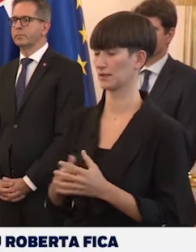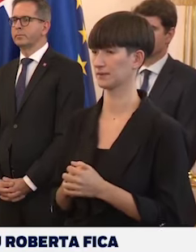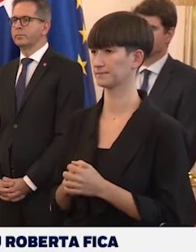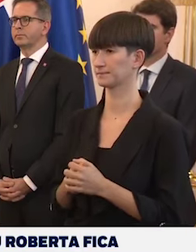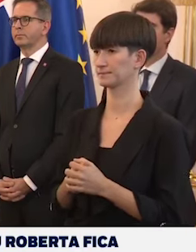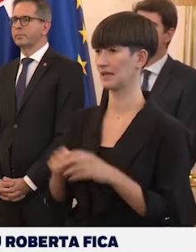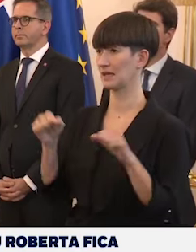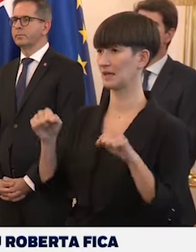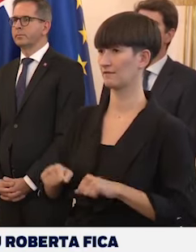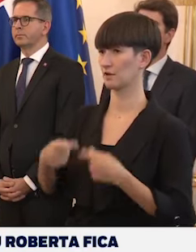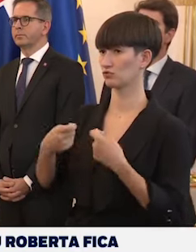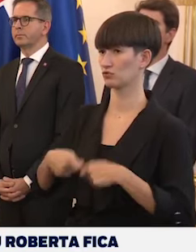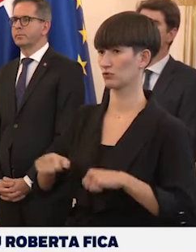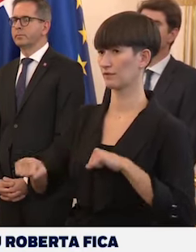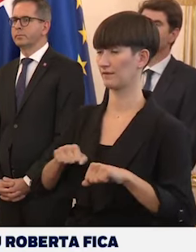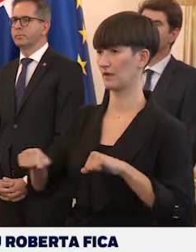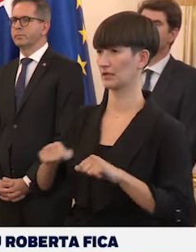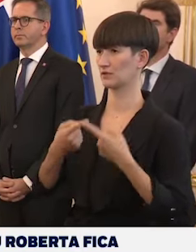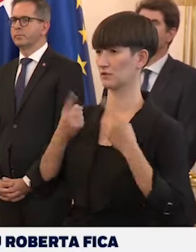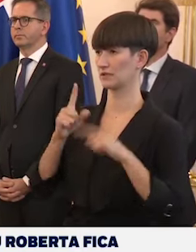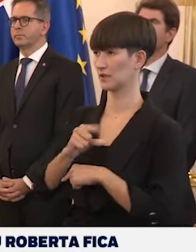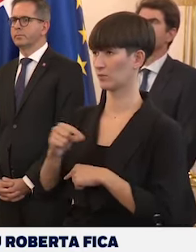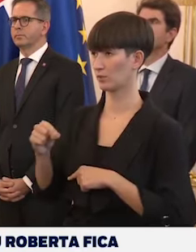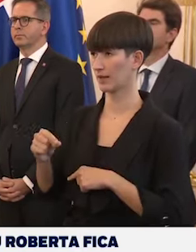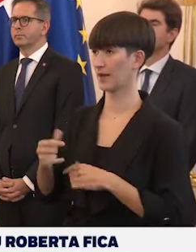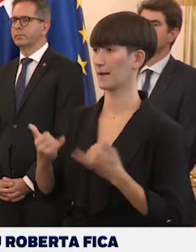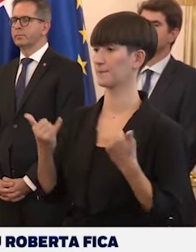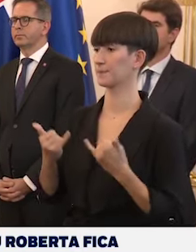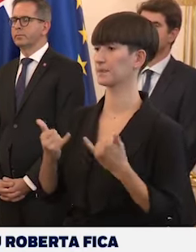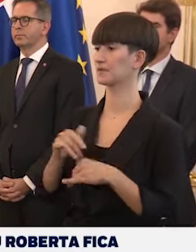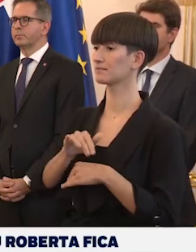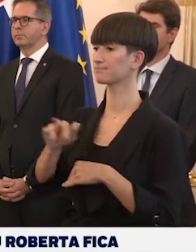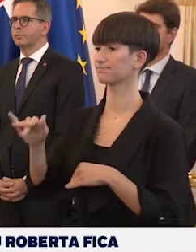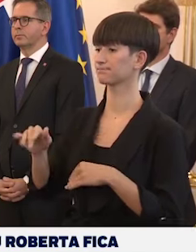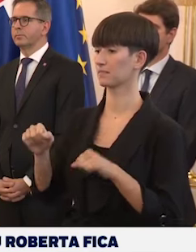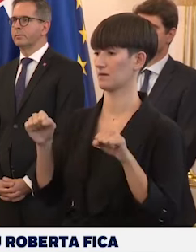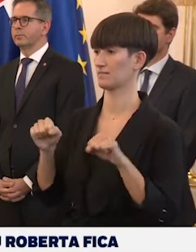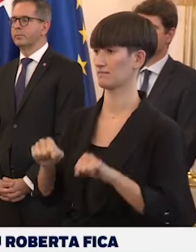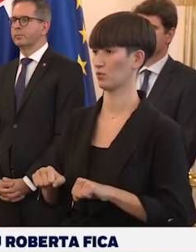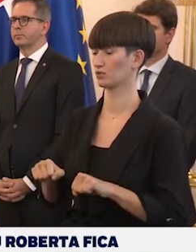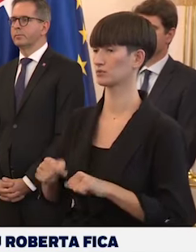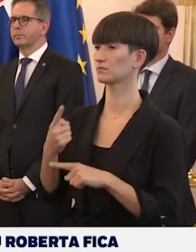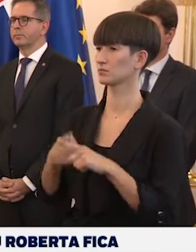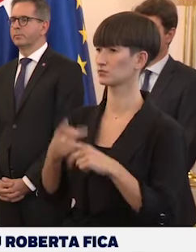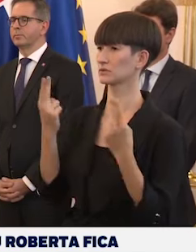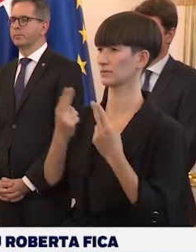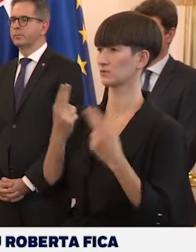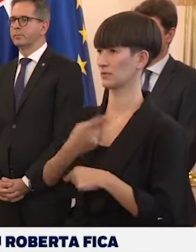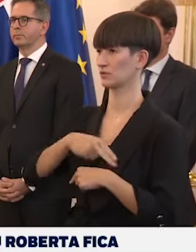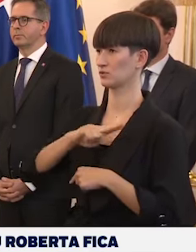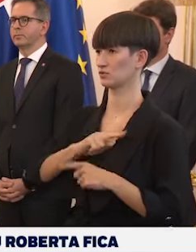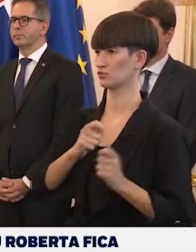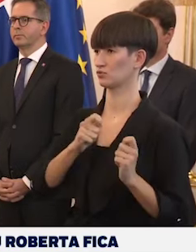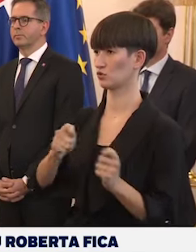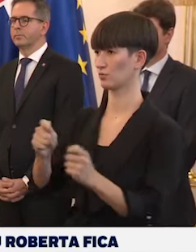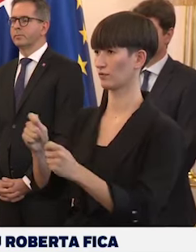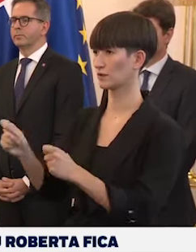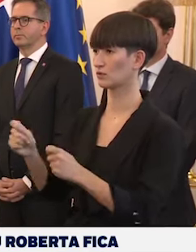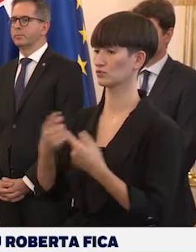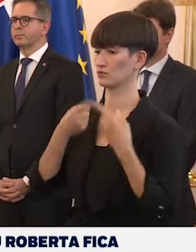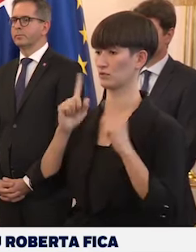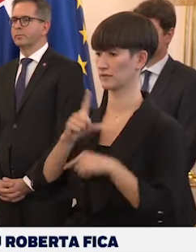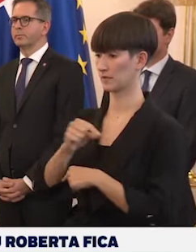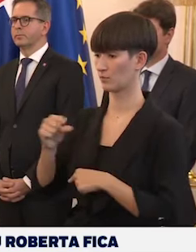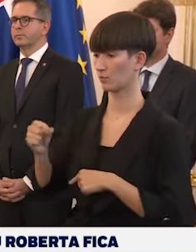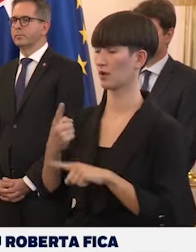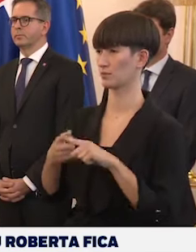členovia vlády Slovenskej republiky, dnes nepreberáte iba moc, dnes preberáte prirodzene aj zodpovednosť za republiku, za jej